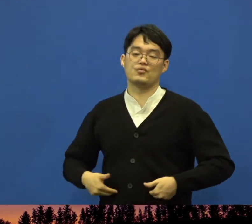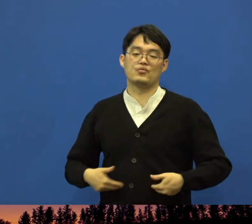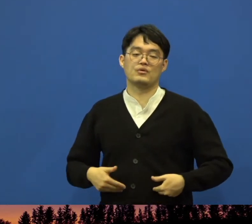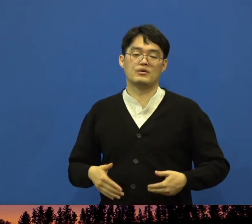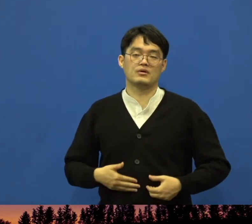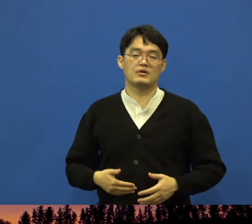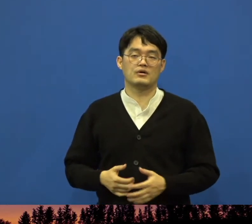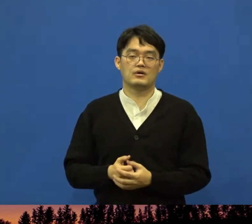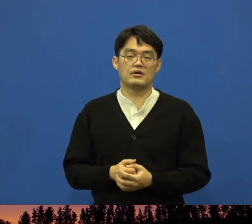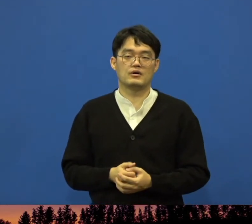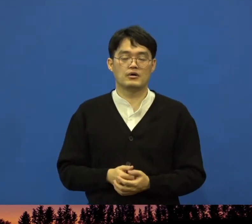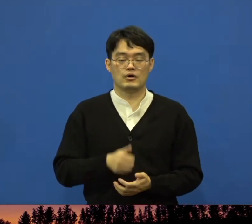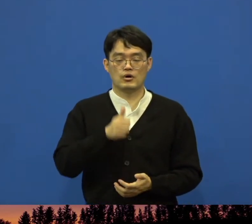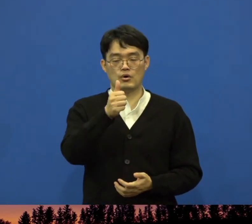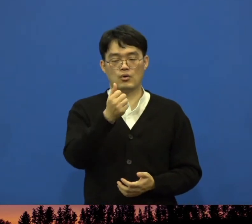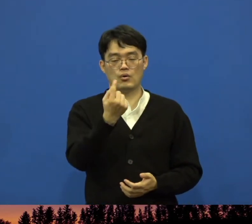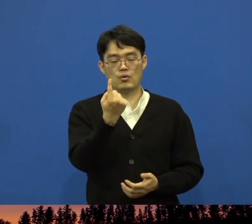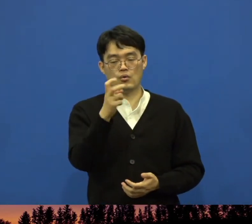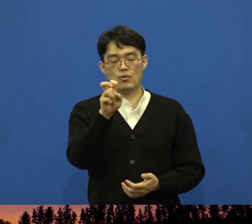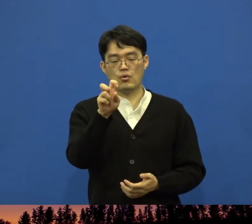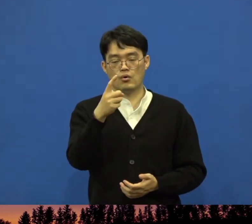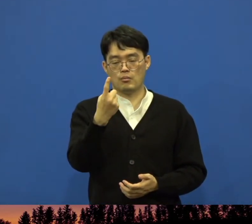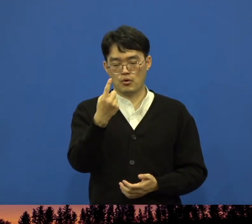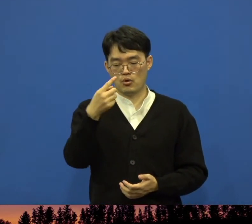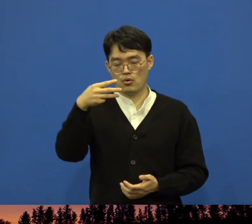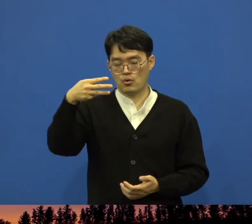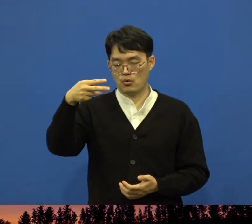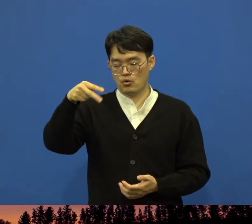호모 루덴스라는 표현도 쓰잖아요. 인간은 놀이하는